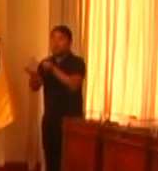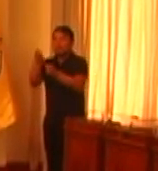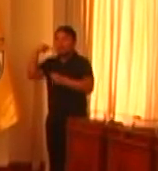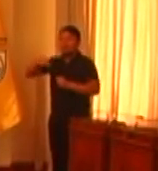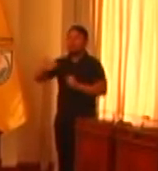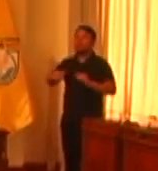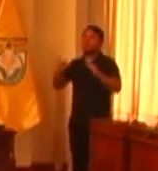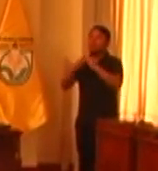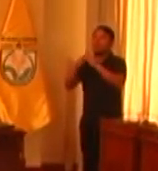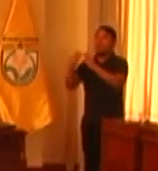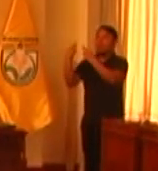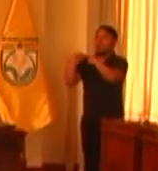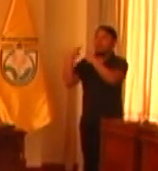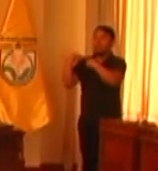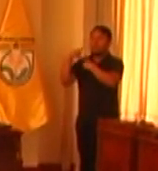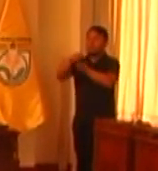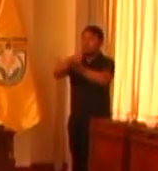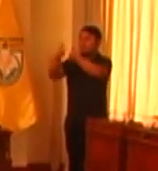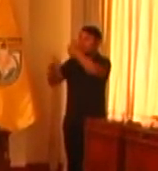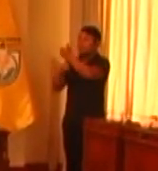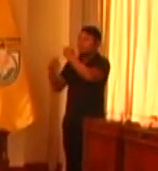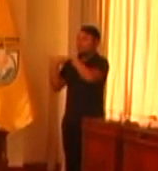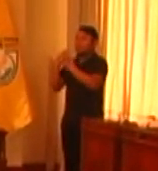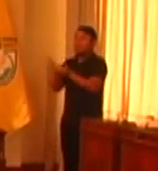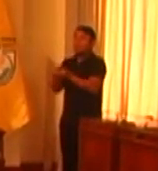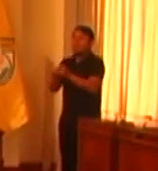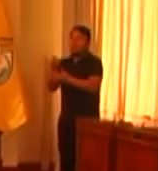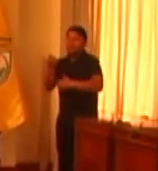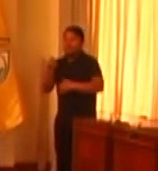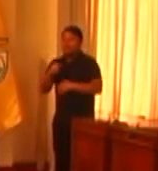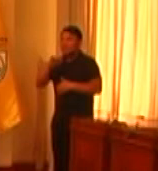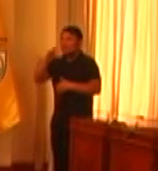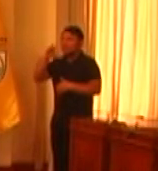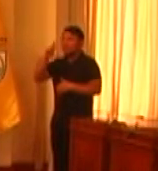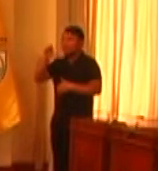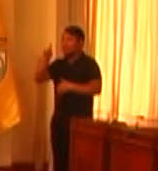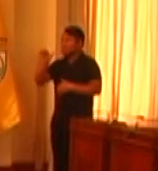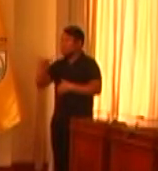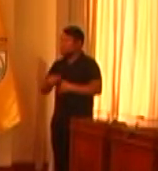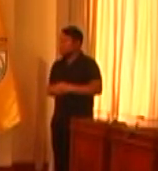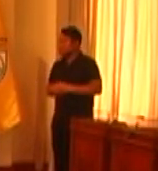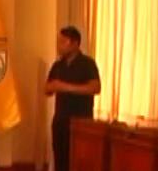Municipalidad a cargo del gerente de planificación presupuesto, el señor Miguel Tuesta Castillo.